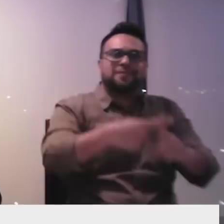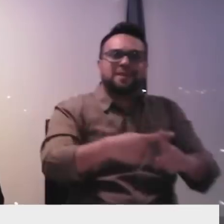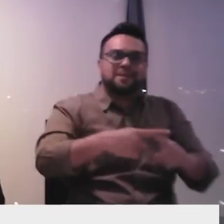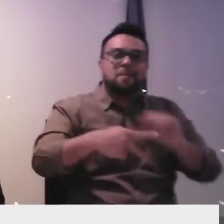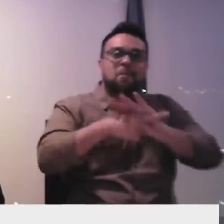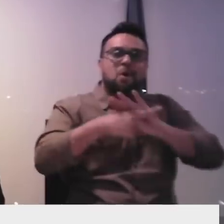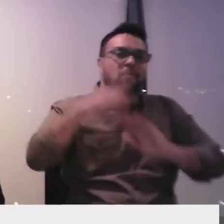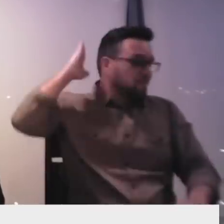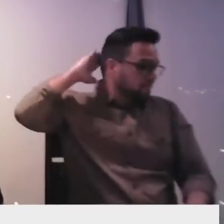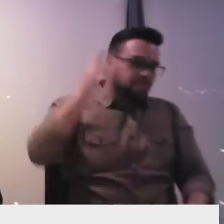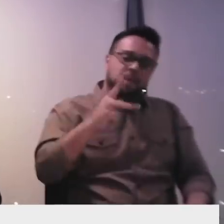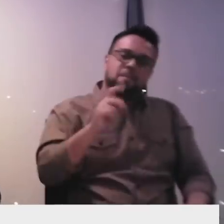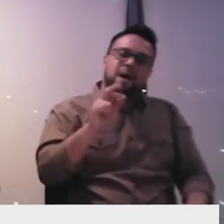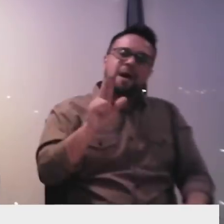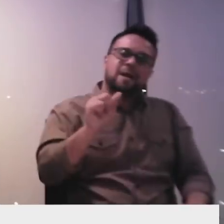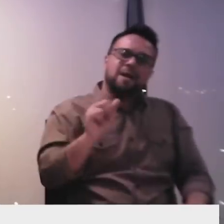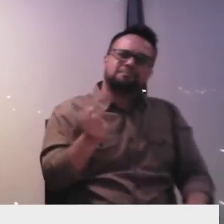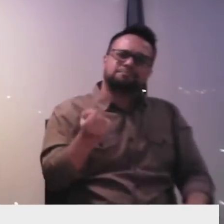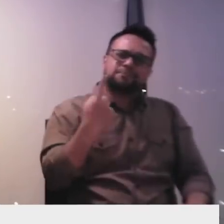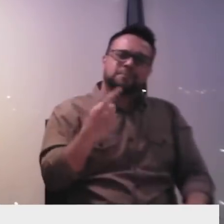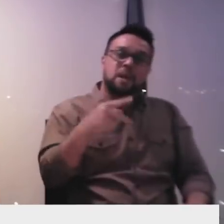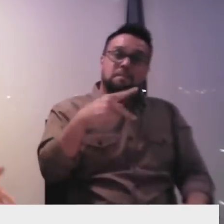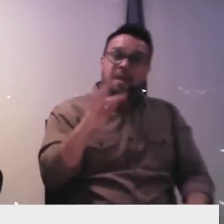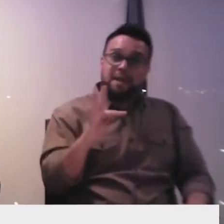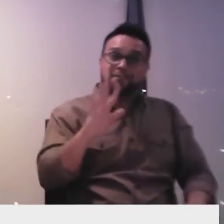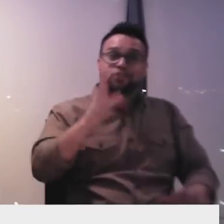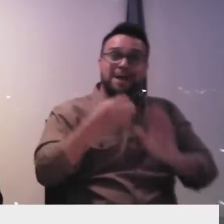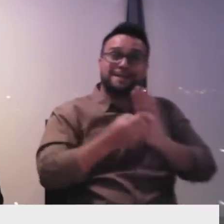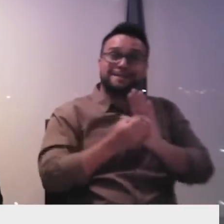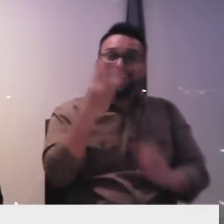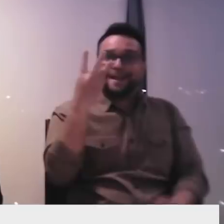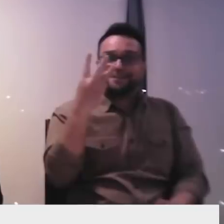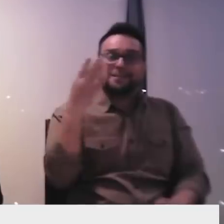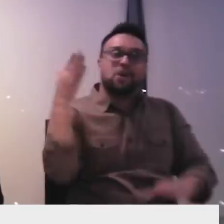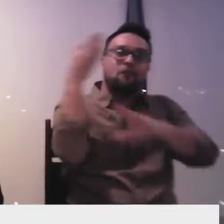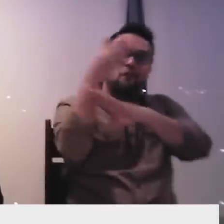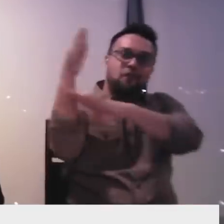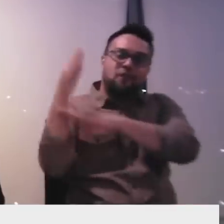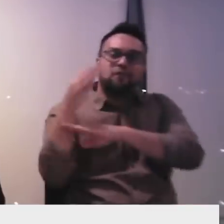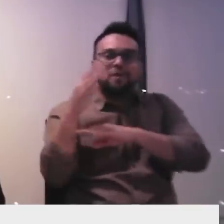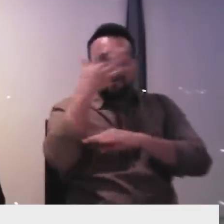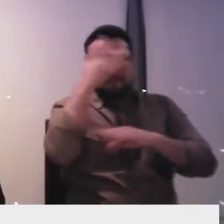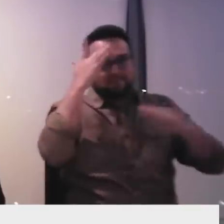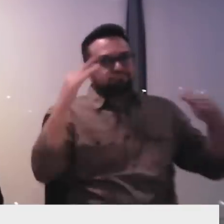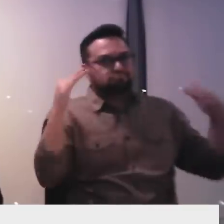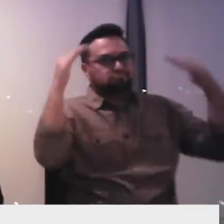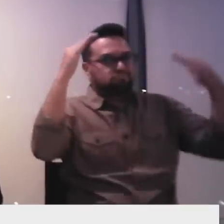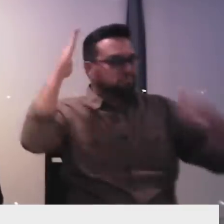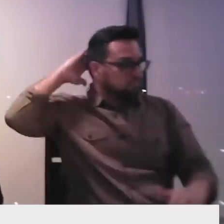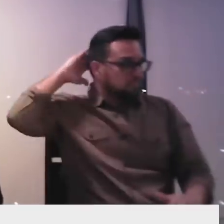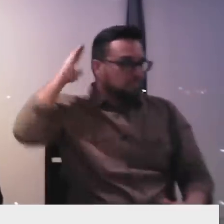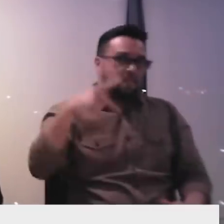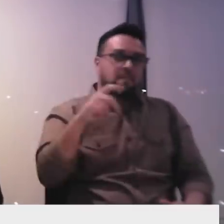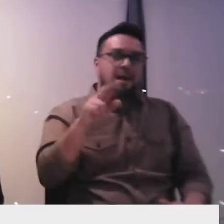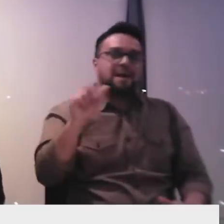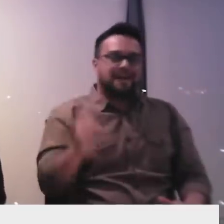Pará. Não é por acaso que a Polícia Federal já teve 3 vezes na Casa de Autoridades do Pará. Não é